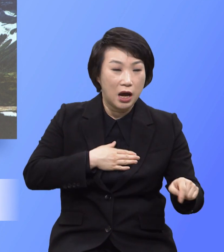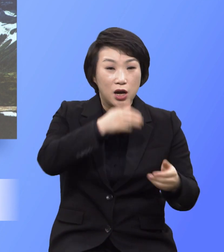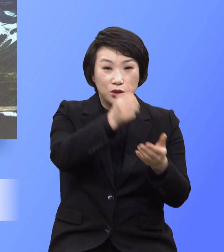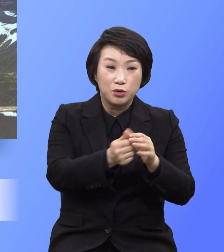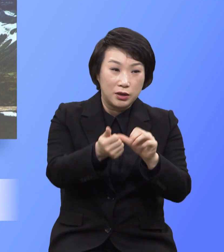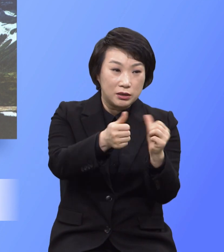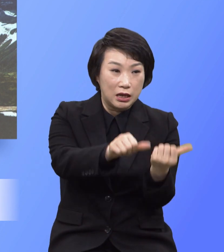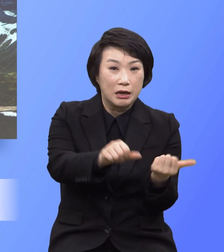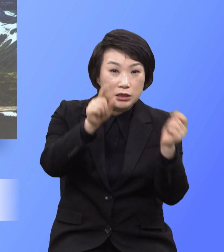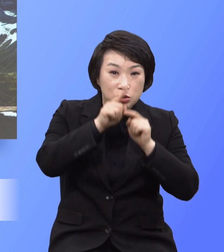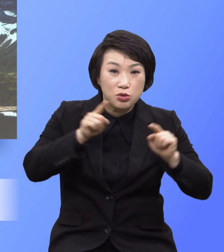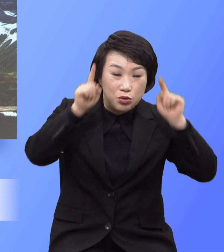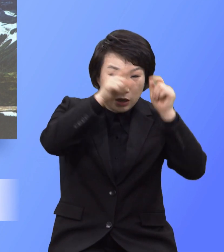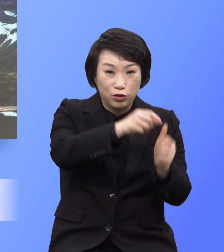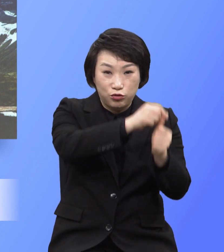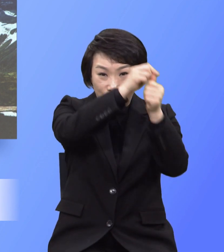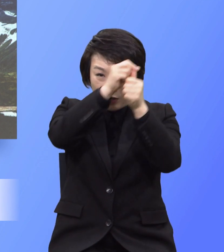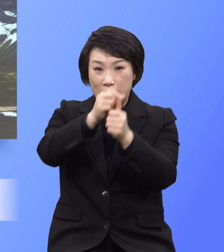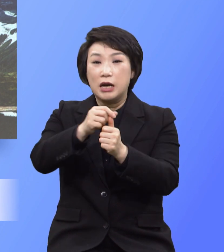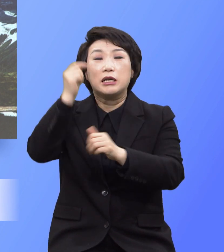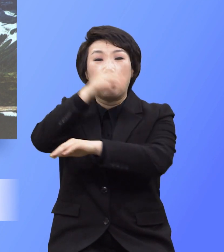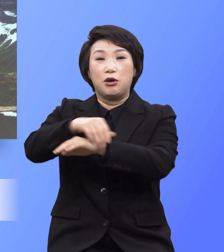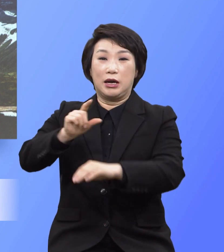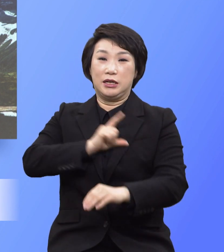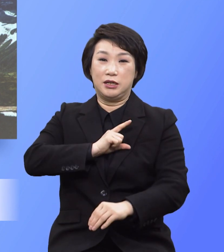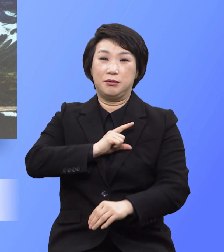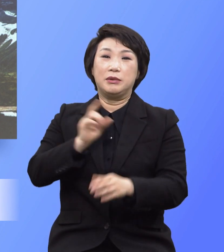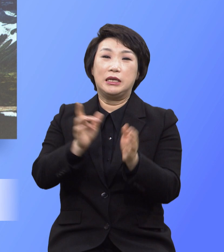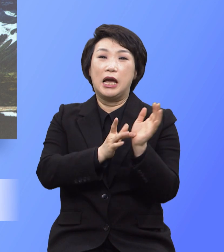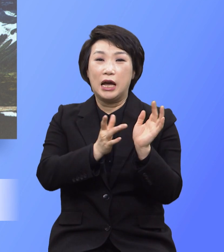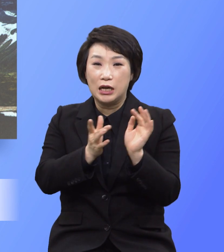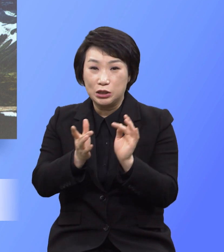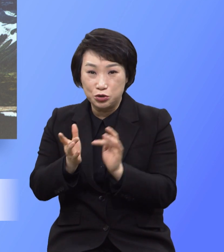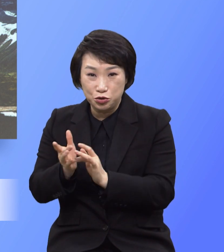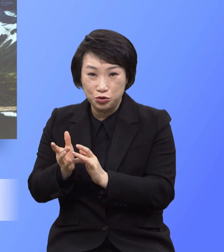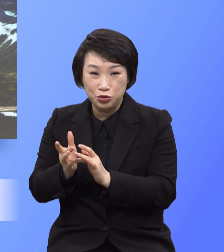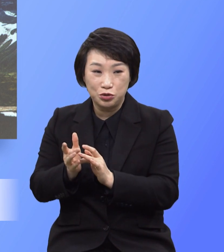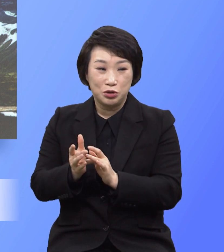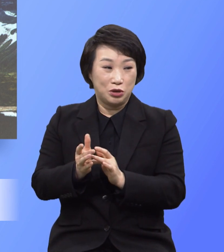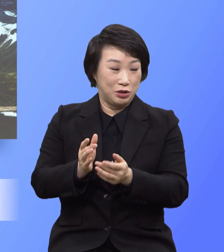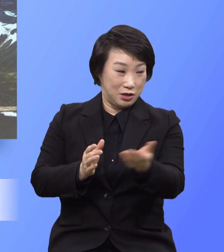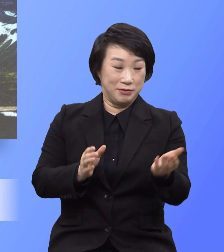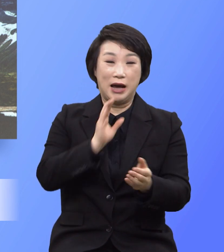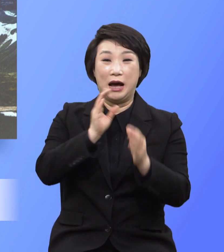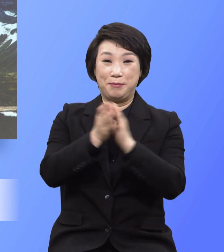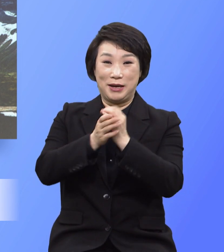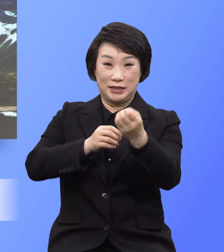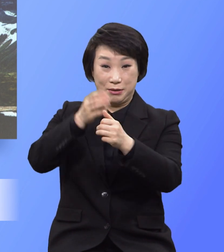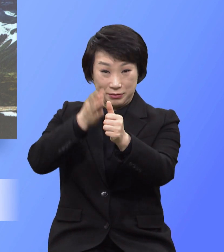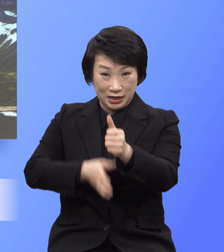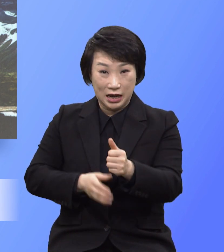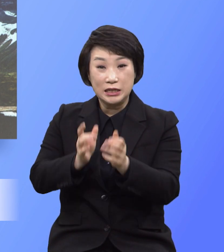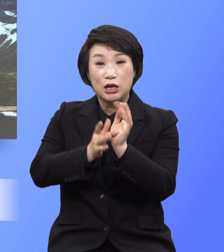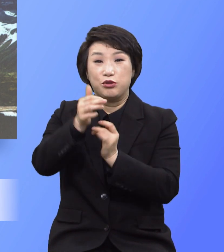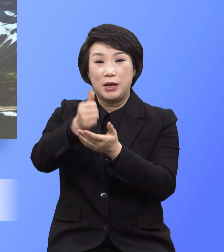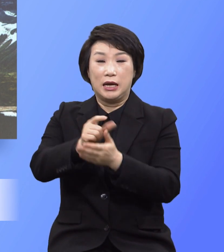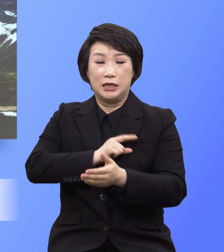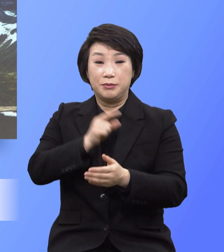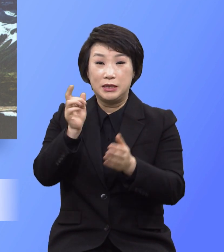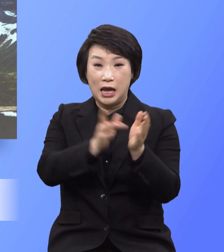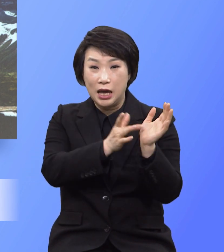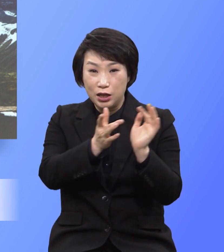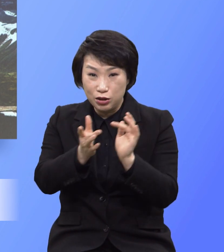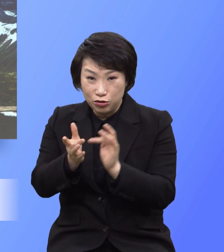사망에서 구원하신 그 스케줄의 이름 예수. 아멘 합시다. 그 이름 예수.